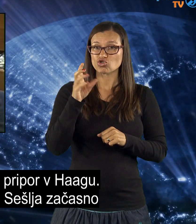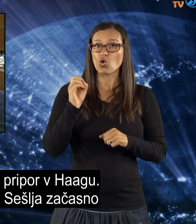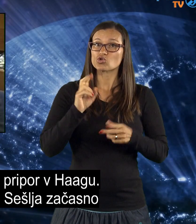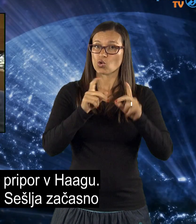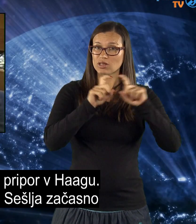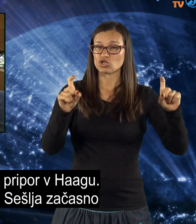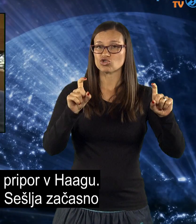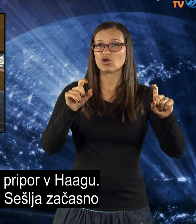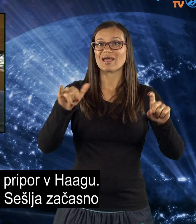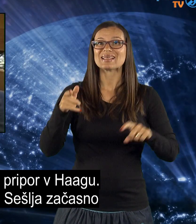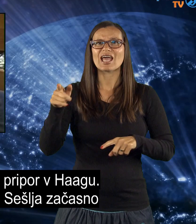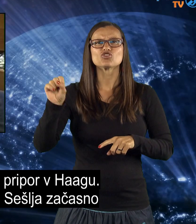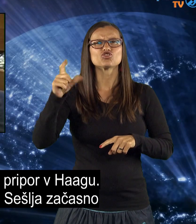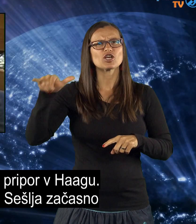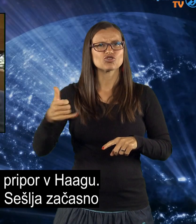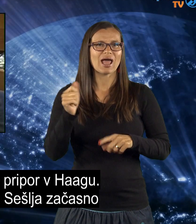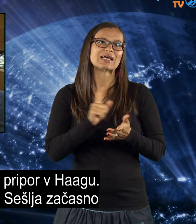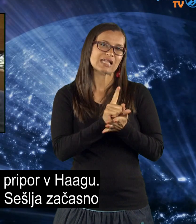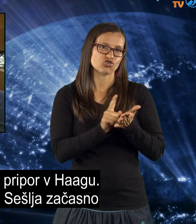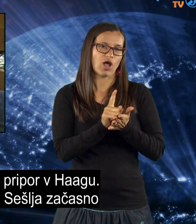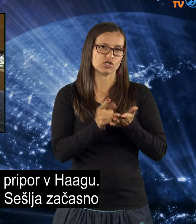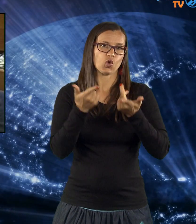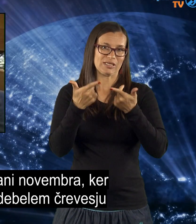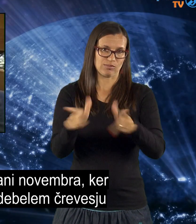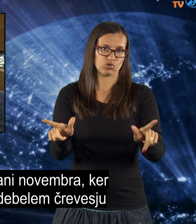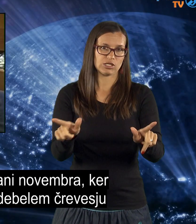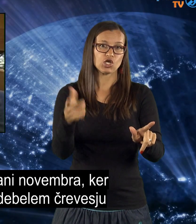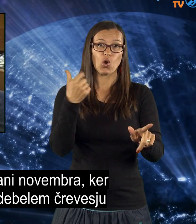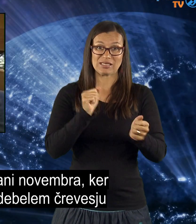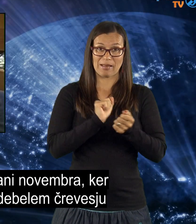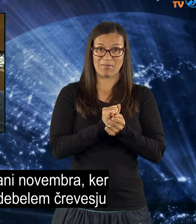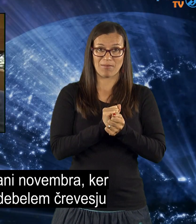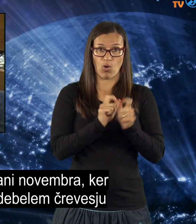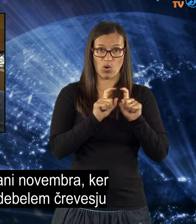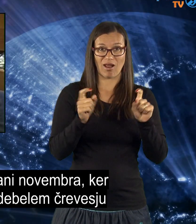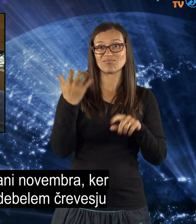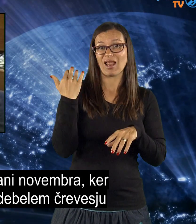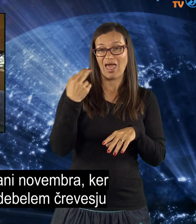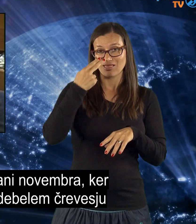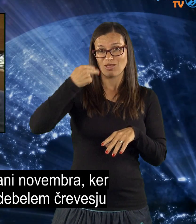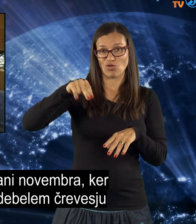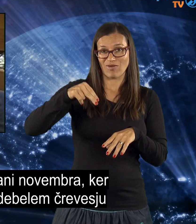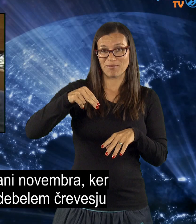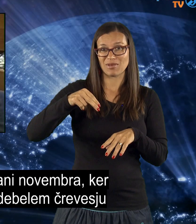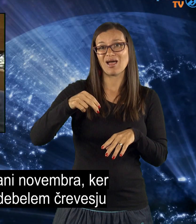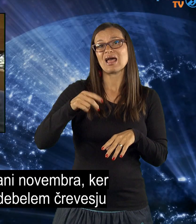Haaško sodišče je Šešlja začasno izpustilo iz pripora lani novembra, ker naj bi imel raka na debelem črevesju